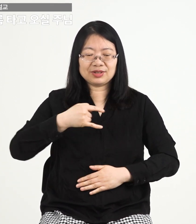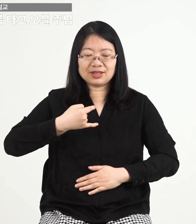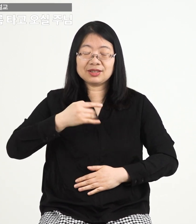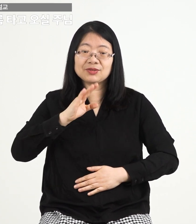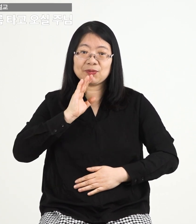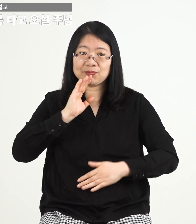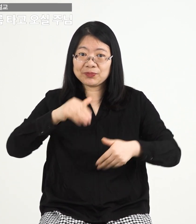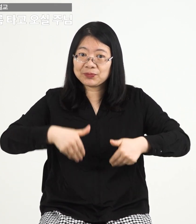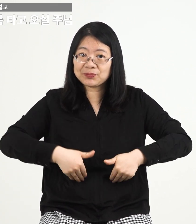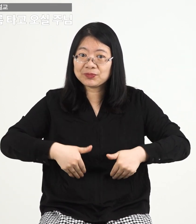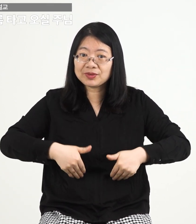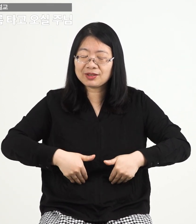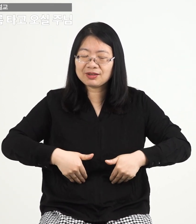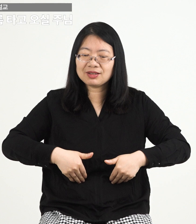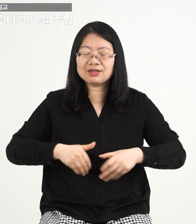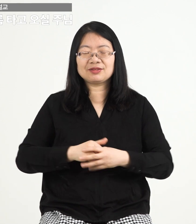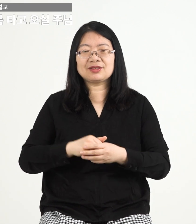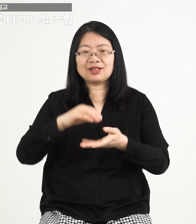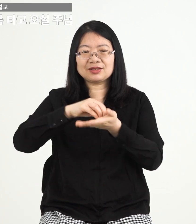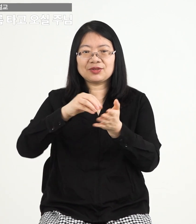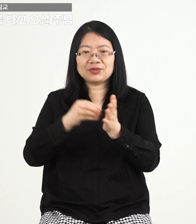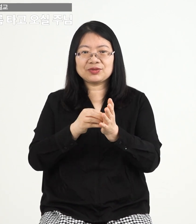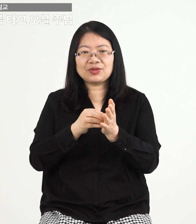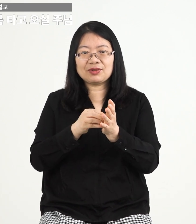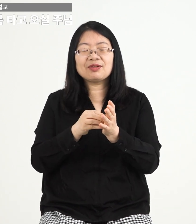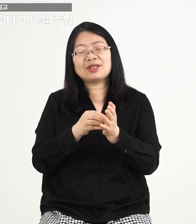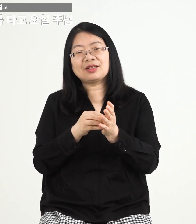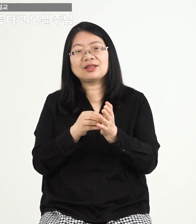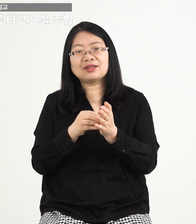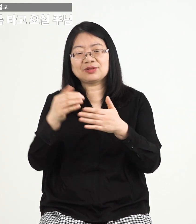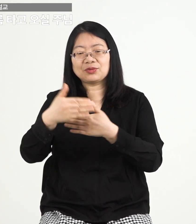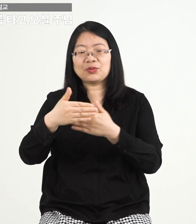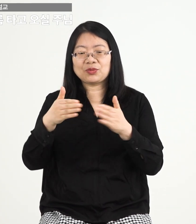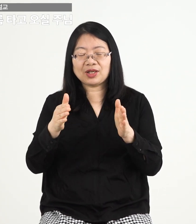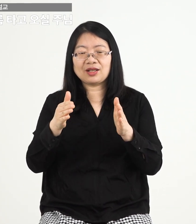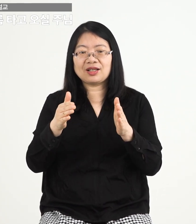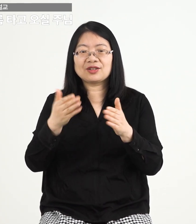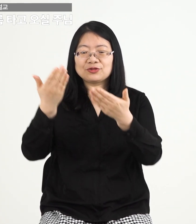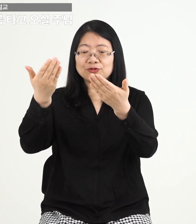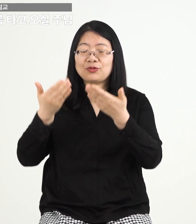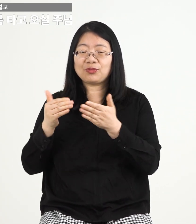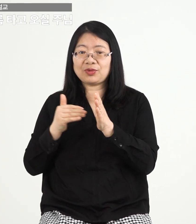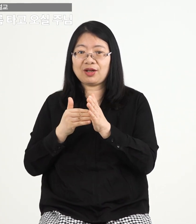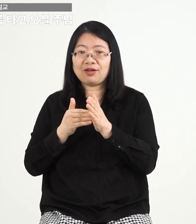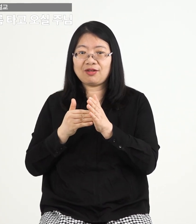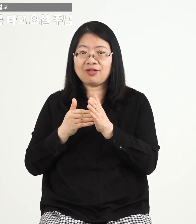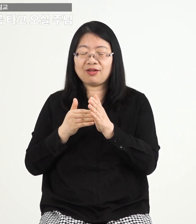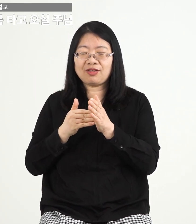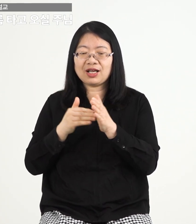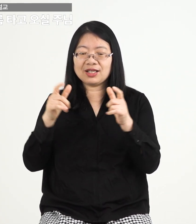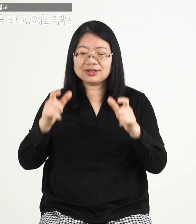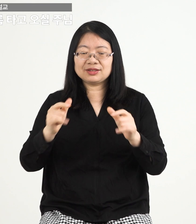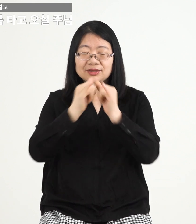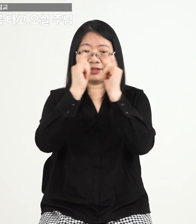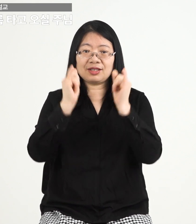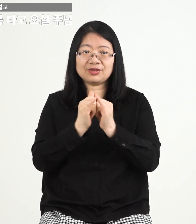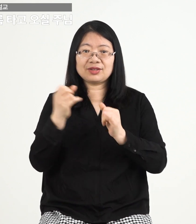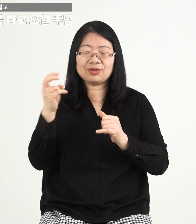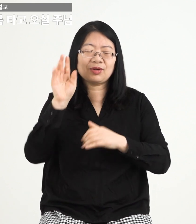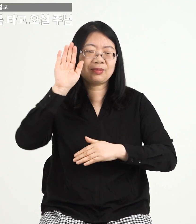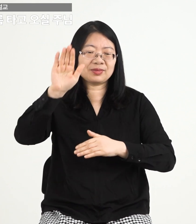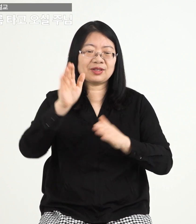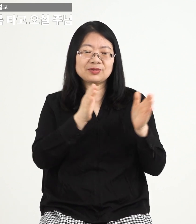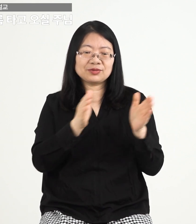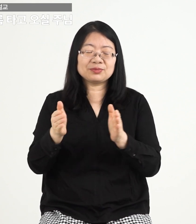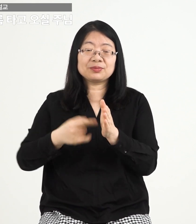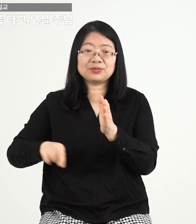정말 필요하고 적절한 공간을 주셨어요. 그 공간도 그렇게 지역사회와 미래의